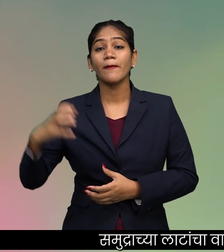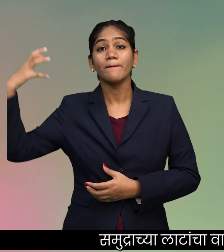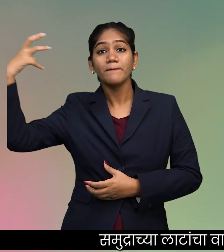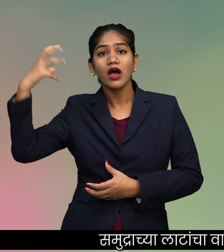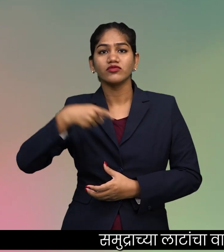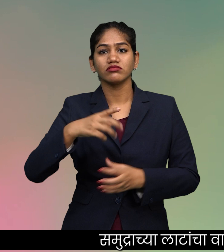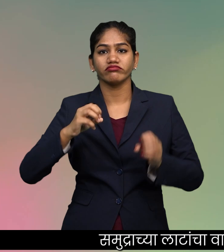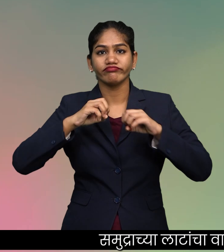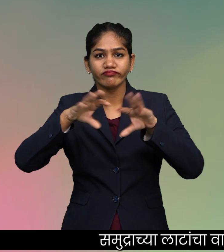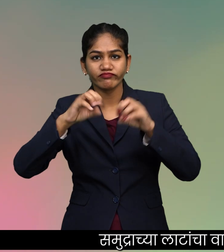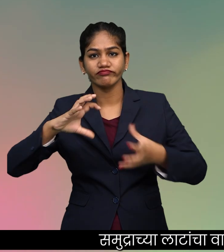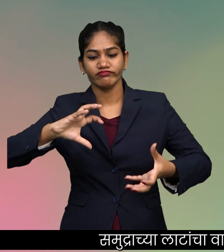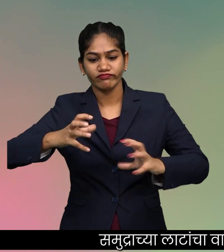वीजनिर्मितीसाठी केला जातो.